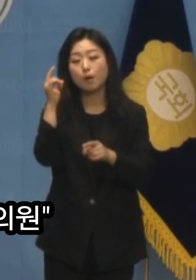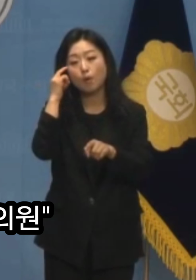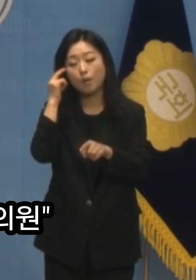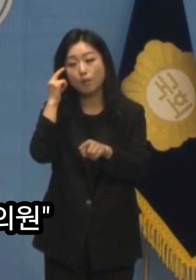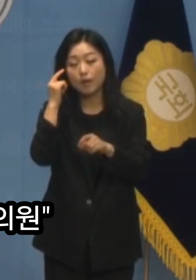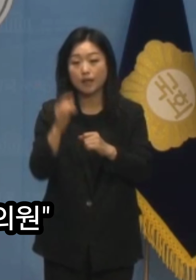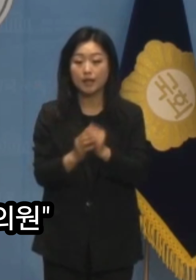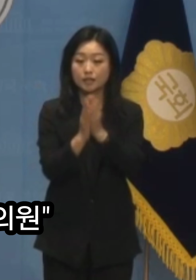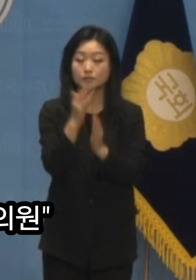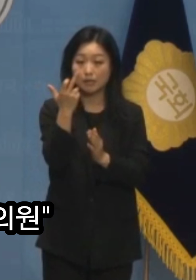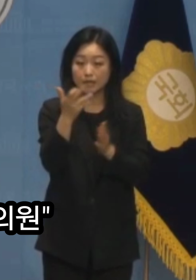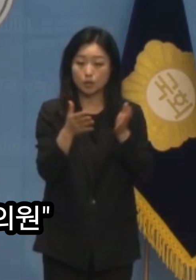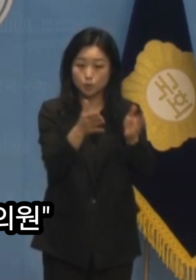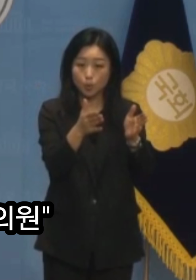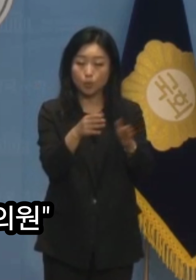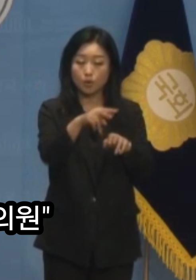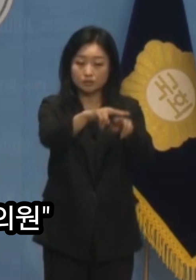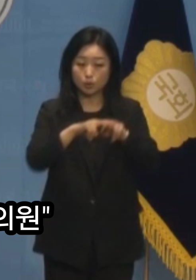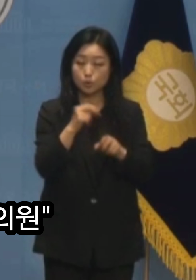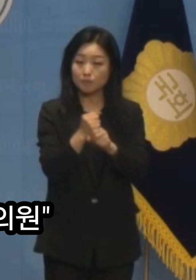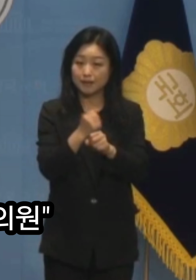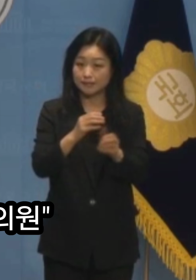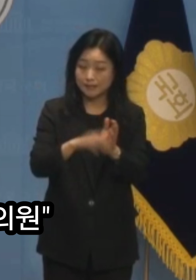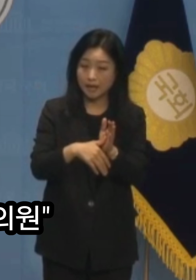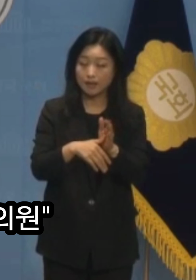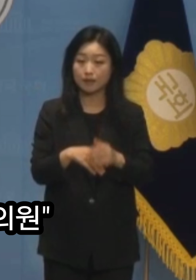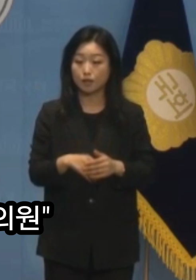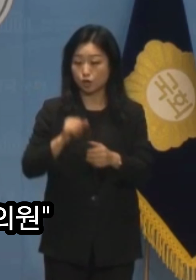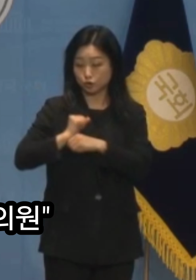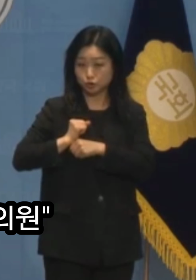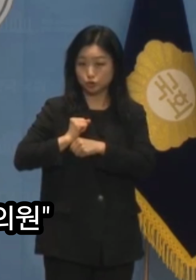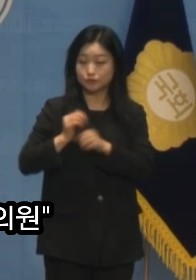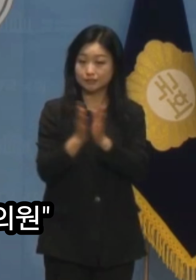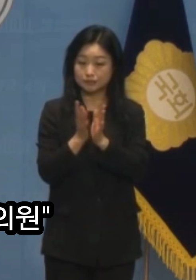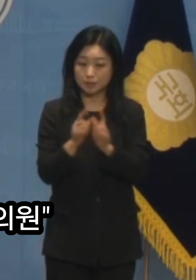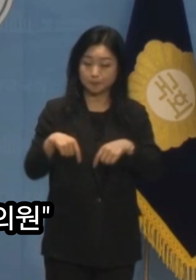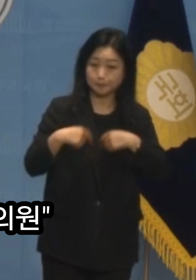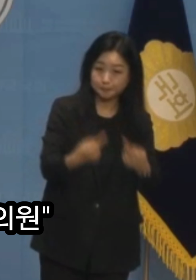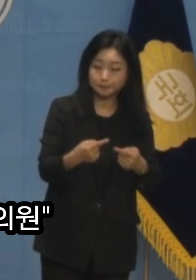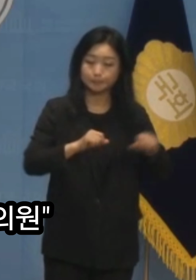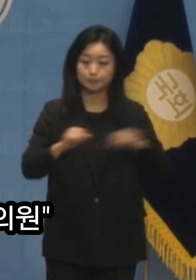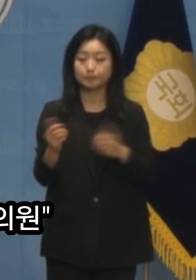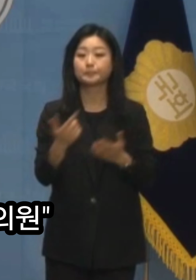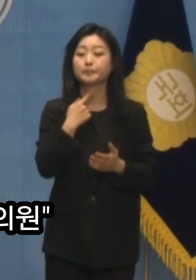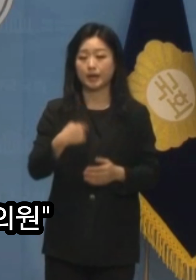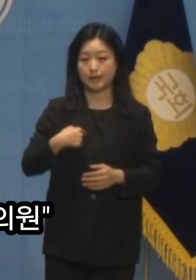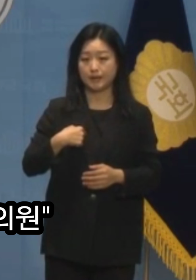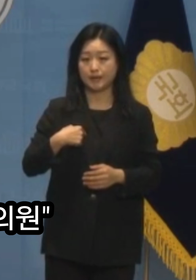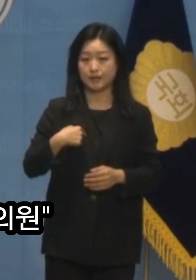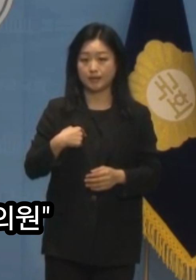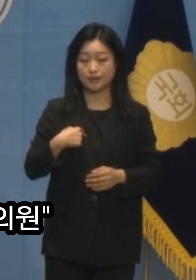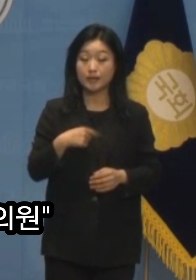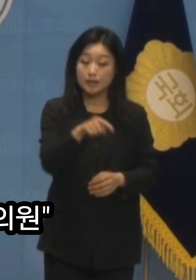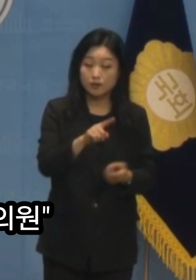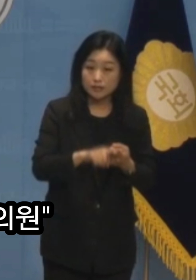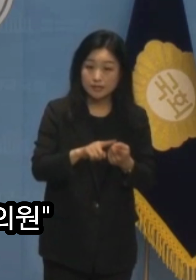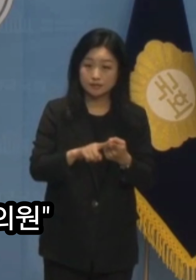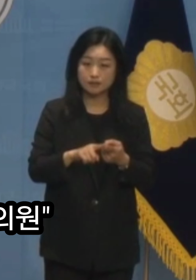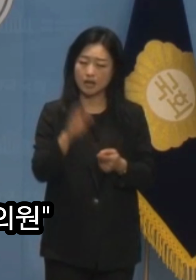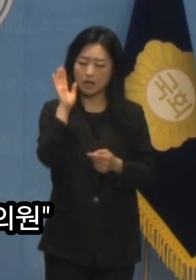금강 상가는 도로와 철도를 공사할 때 현역 군인으로 직접 관련된 일을 하면서도이 공사는